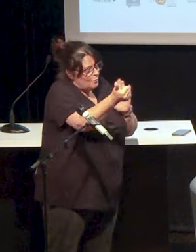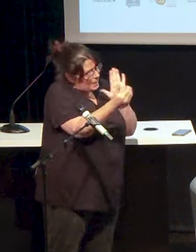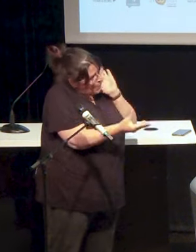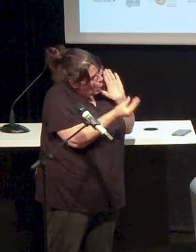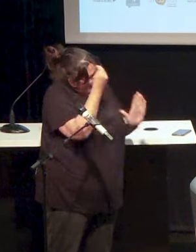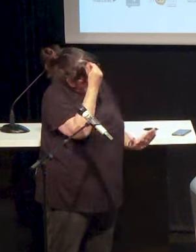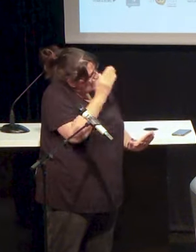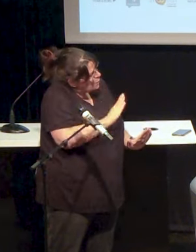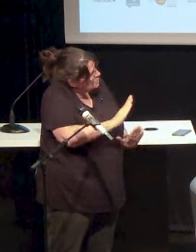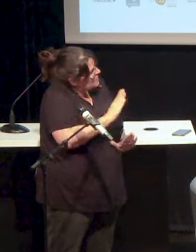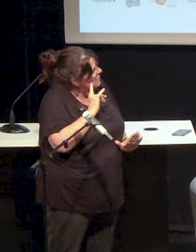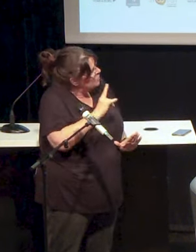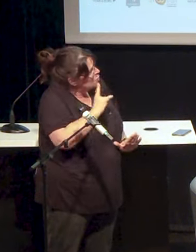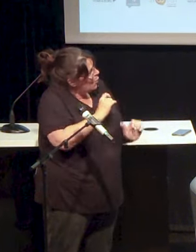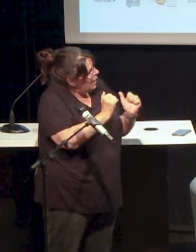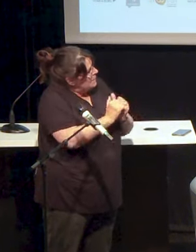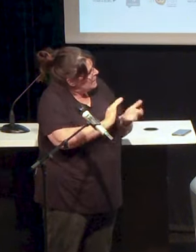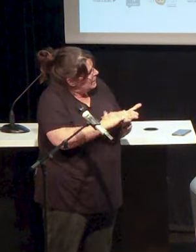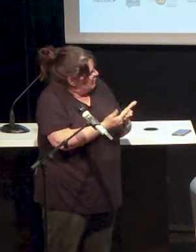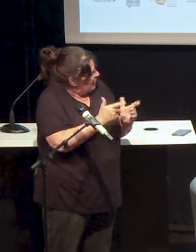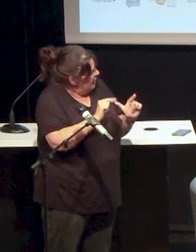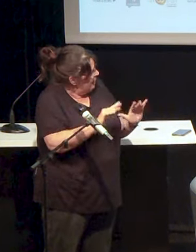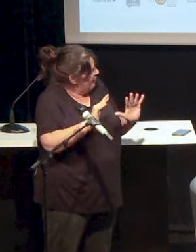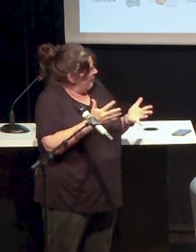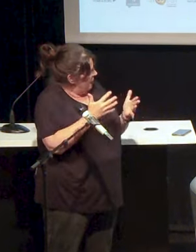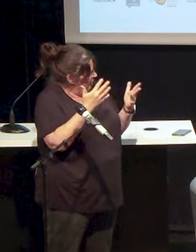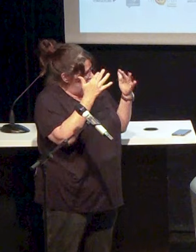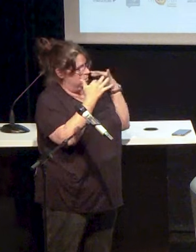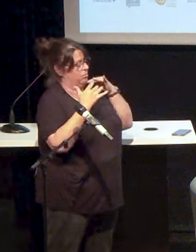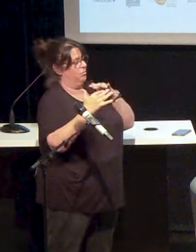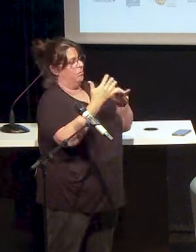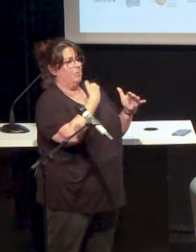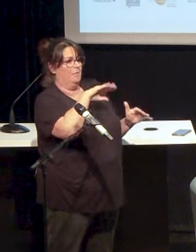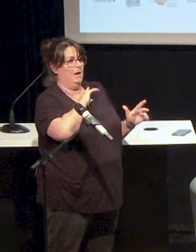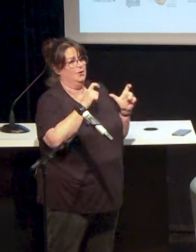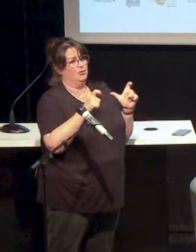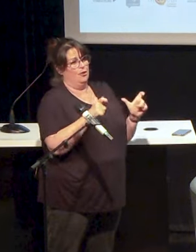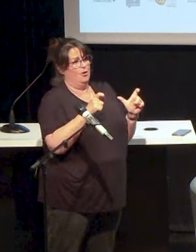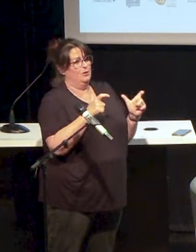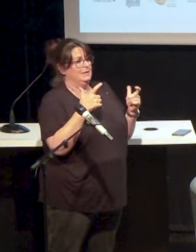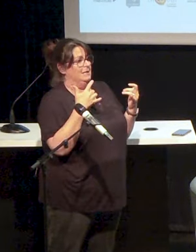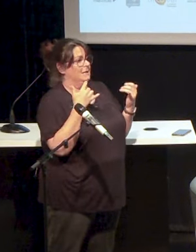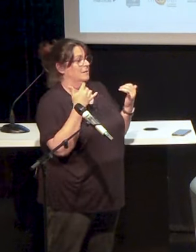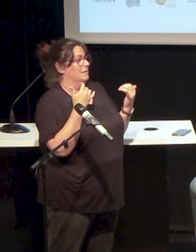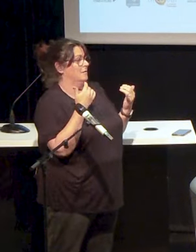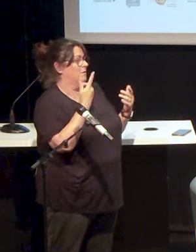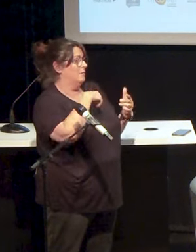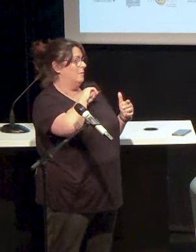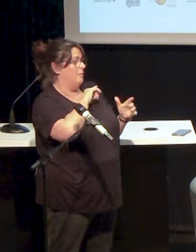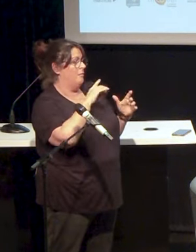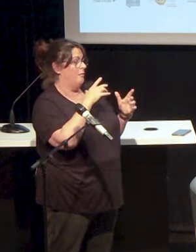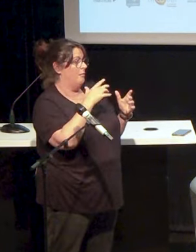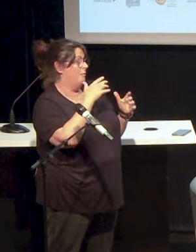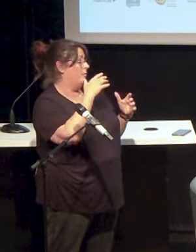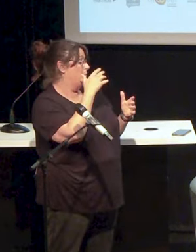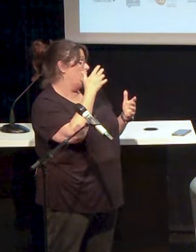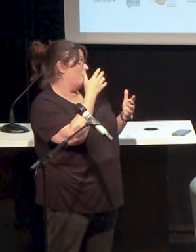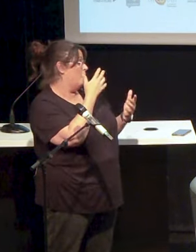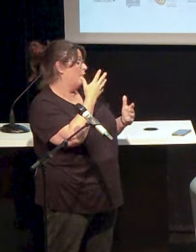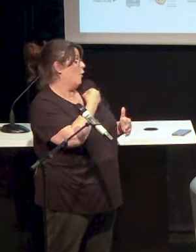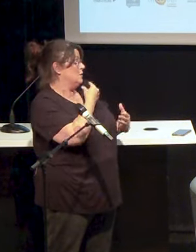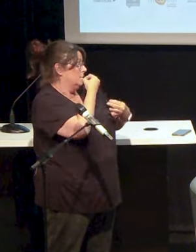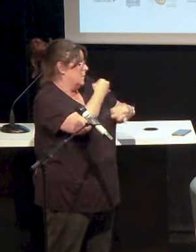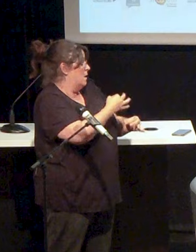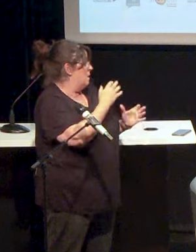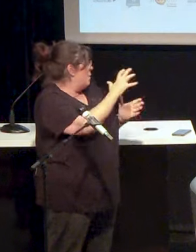c'est d'être sourd et de compter sur un interprète, parce que nous avons la chance d'avoir énormément de contenu dans notre langue. Ce n'est pas le cas pour